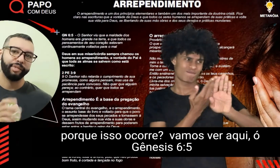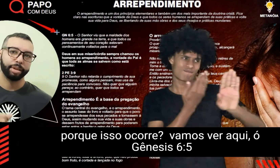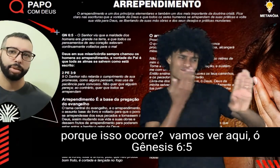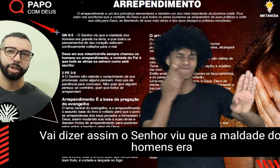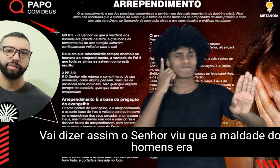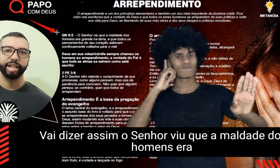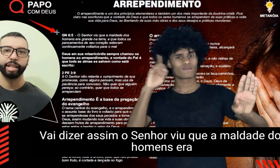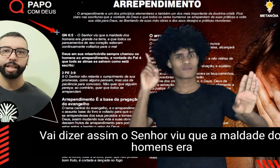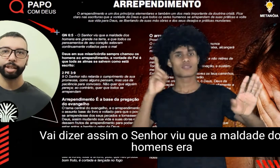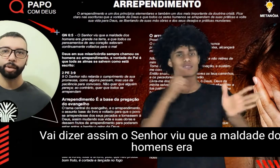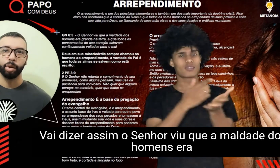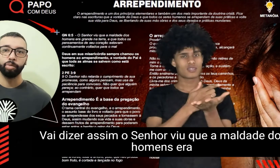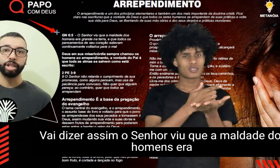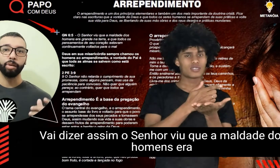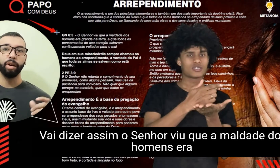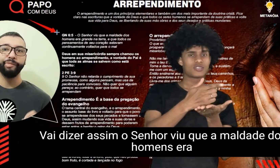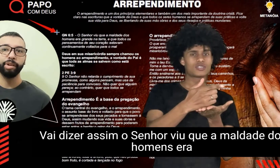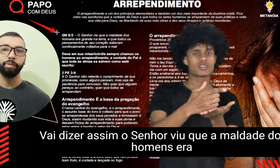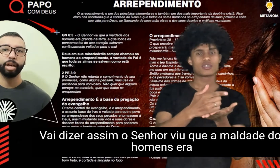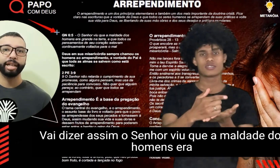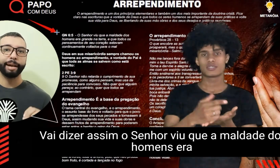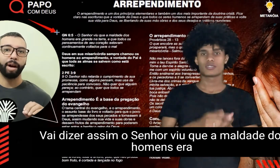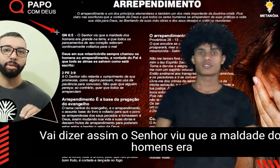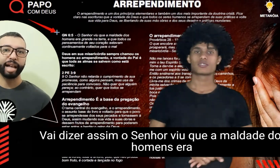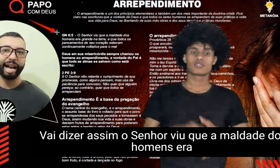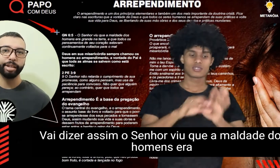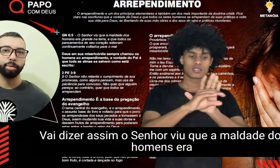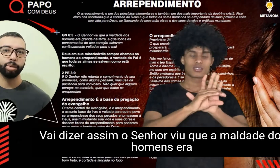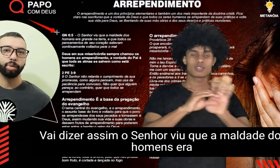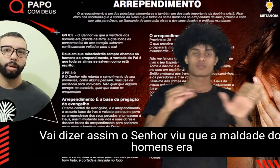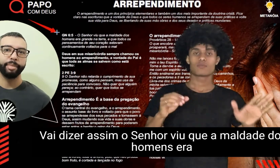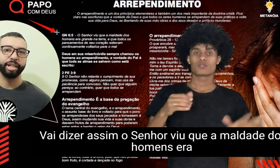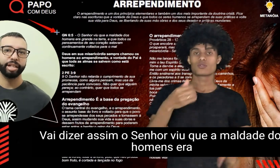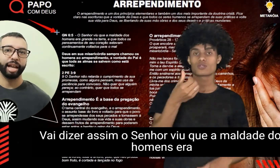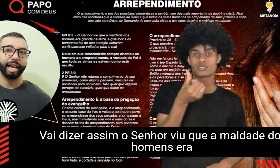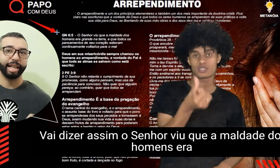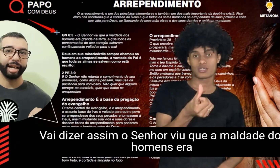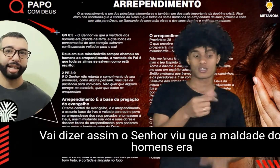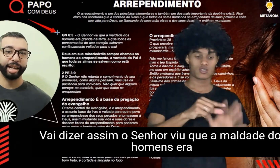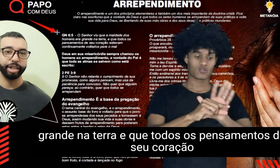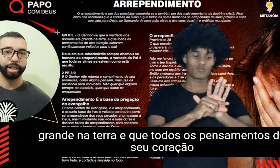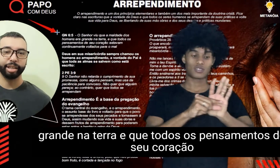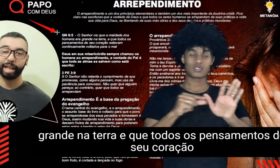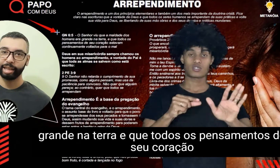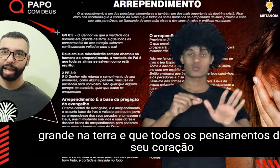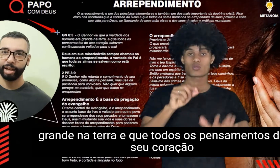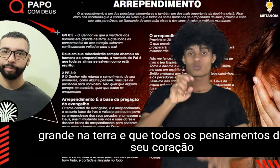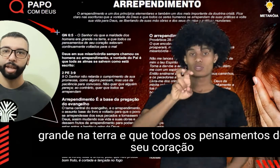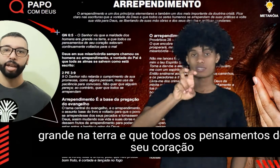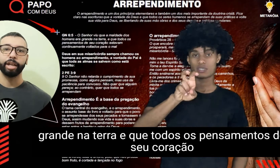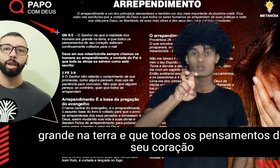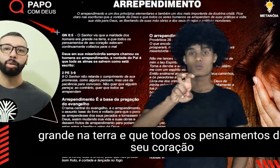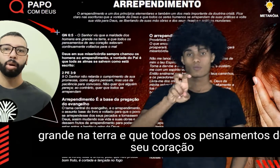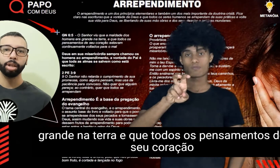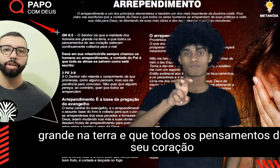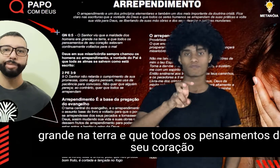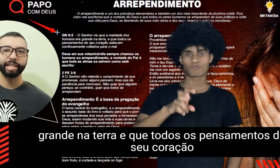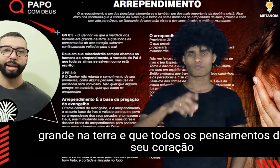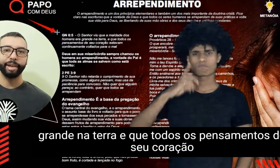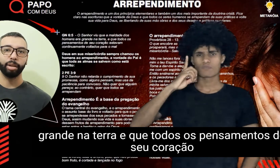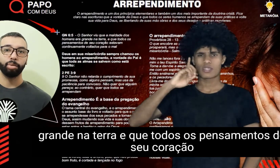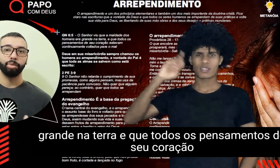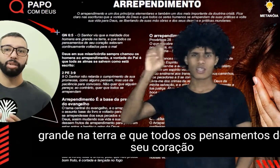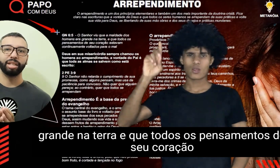6, verso 5 vai dizer assim: o Senhor viu que a maldade dos homens era grande na terra e que todos